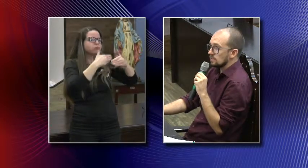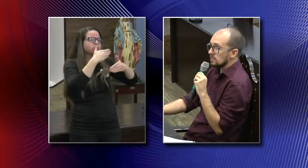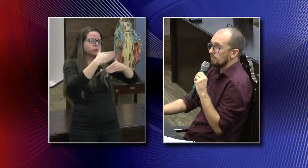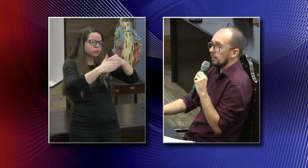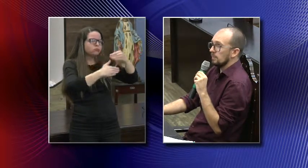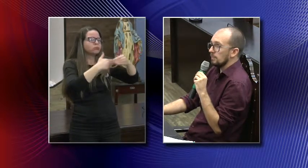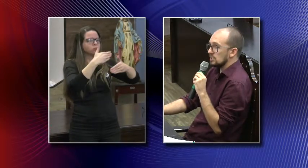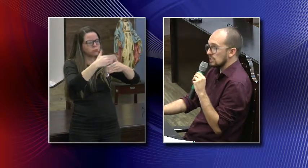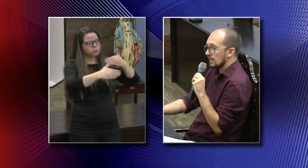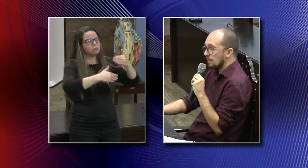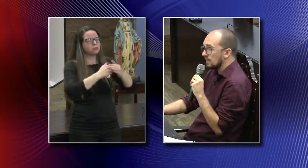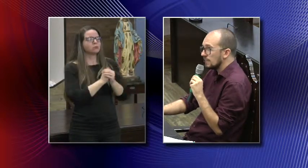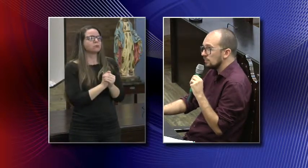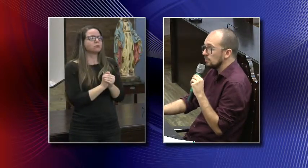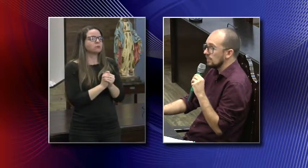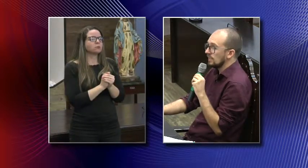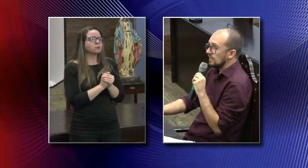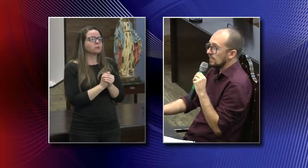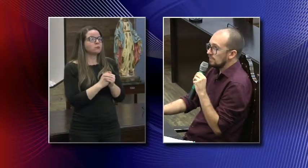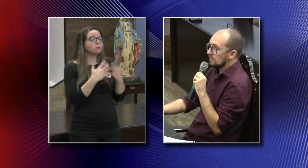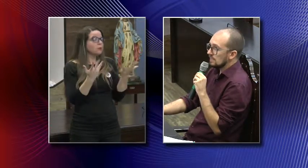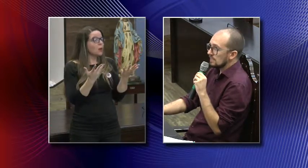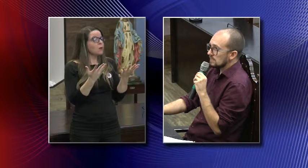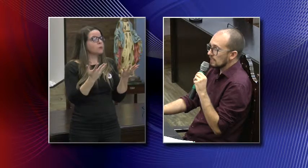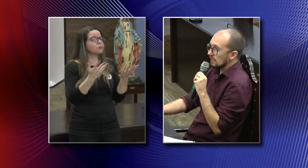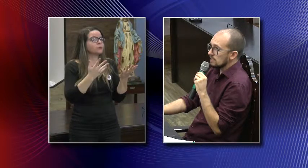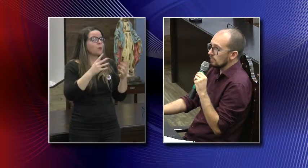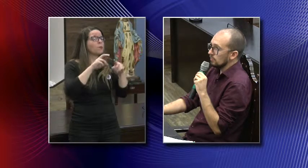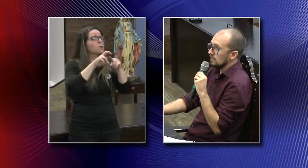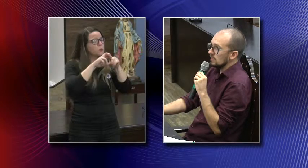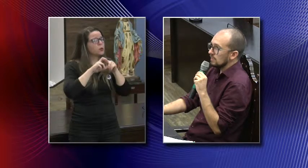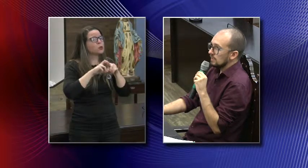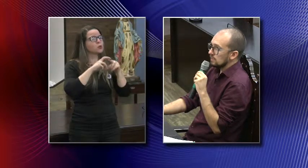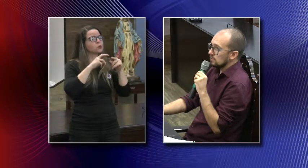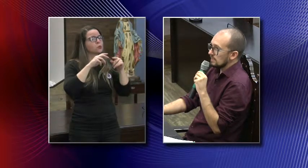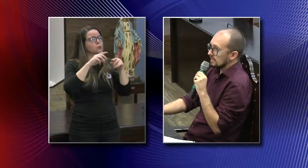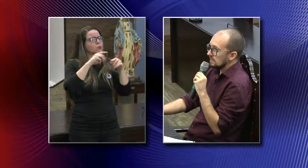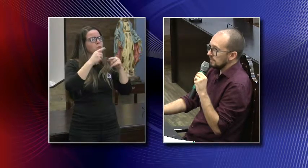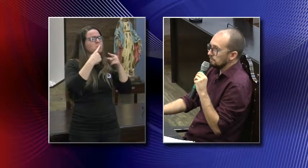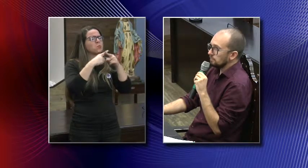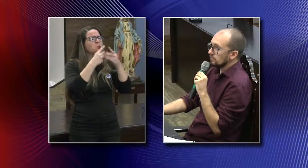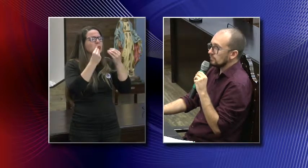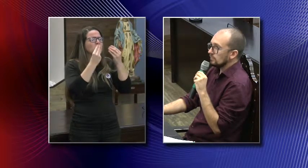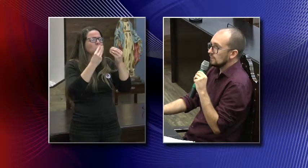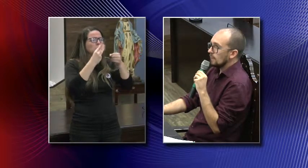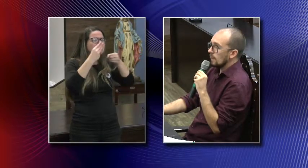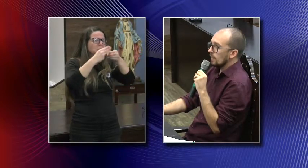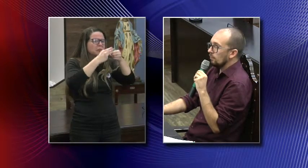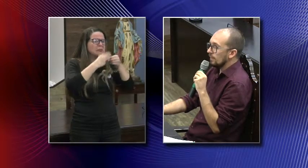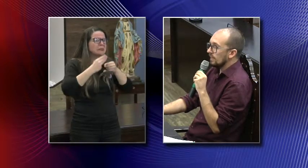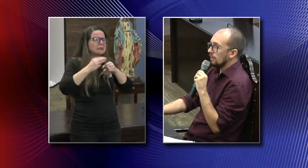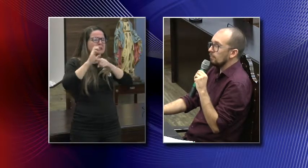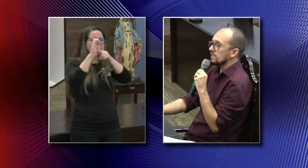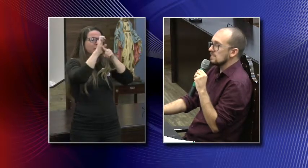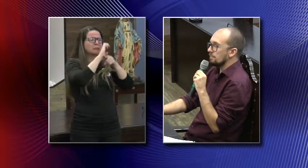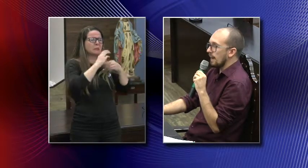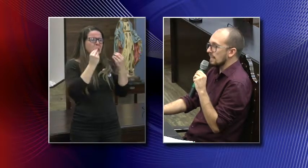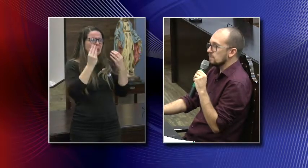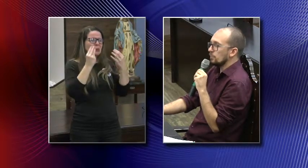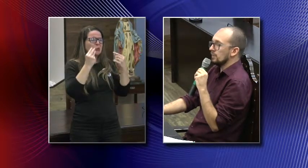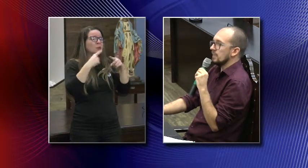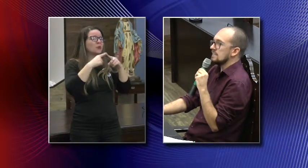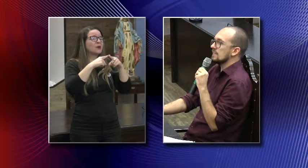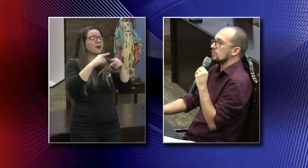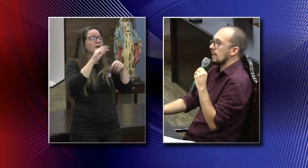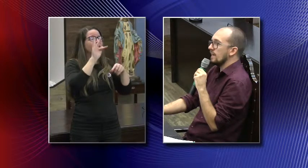aqui, estado de São Paulo, também já está caminhando. Enfim, são questões assim. Por quê?